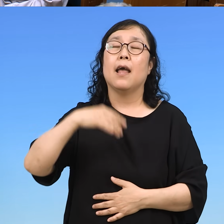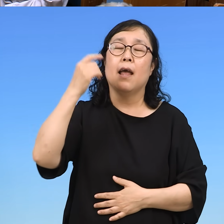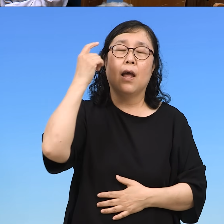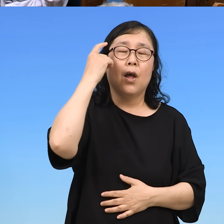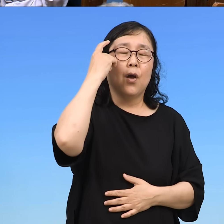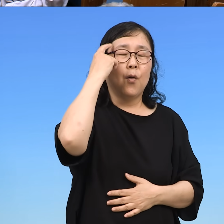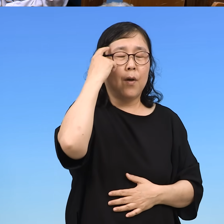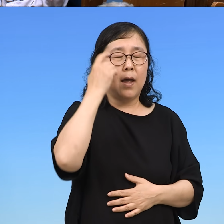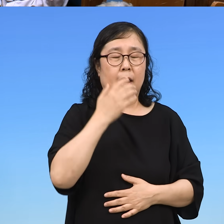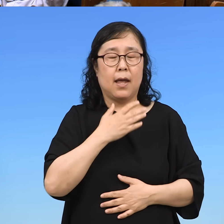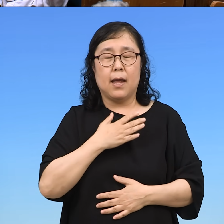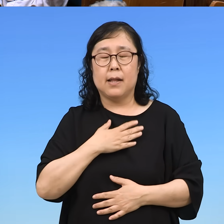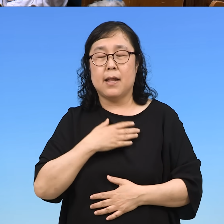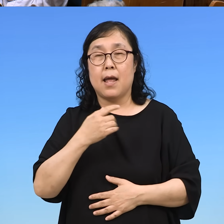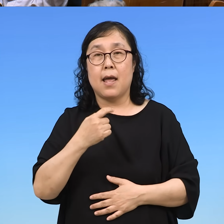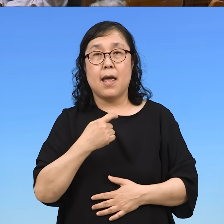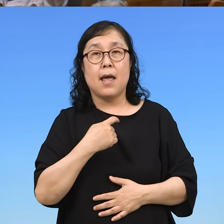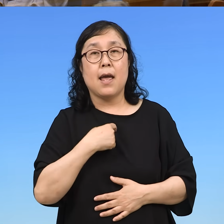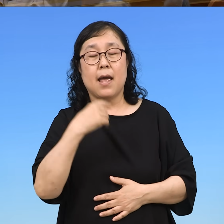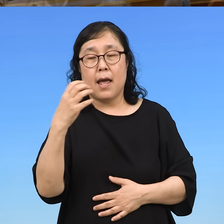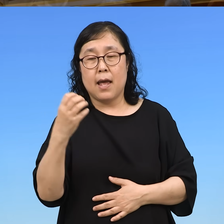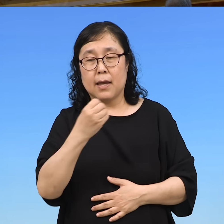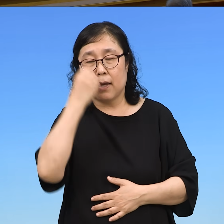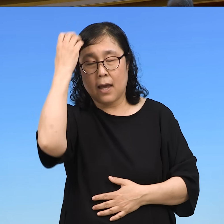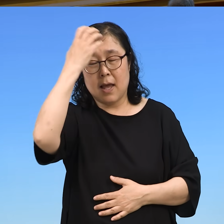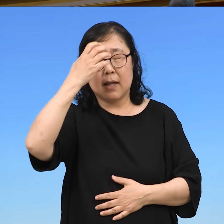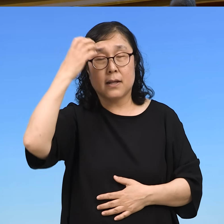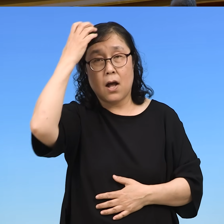왜 내게 성령 주셔서